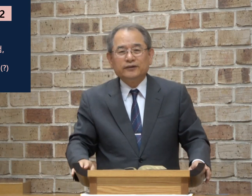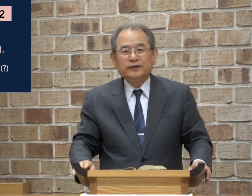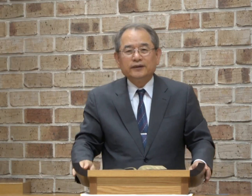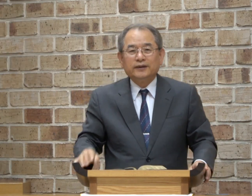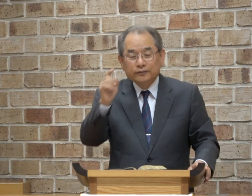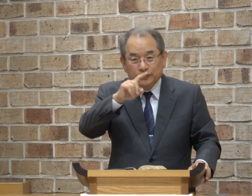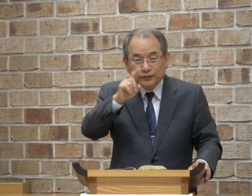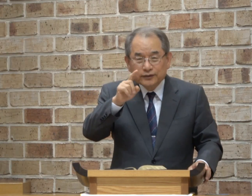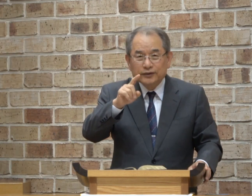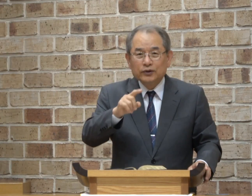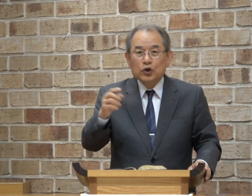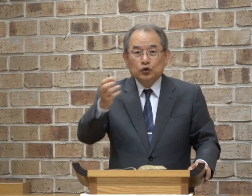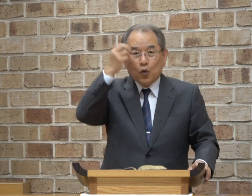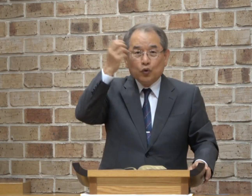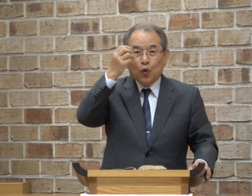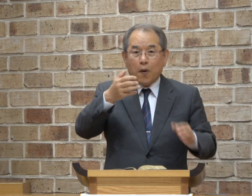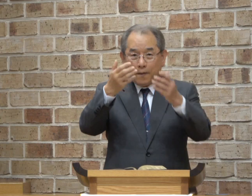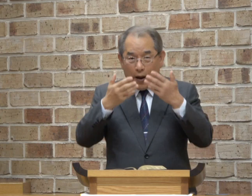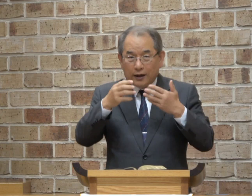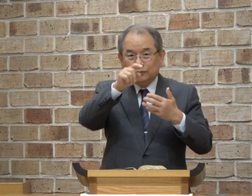그것은 오해의 소리가 있습니다.